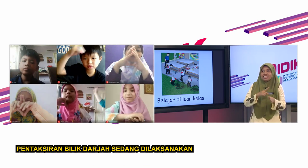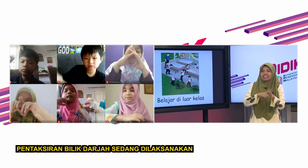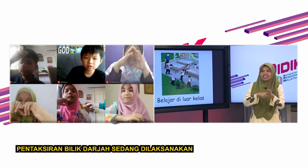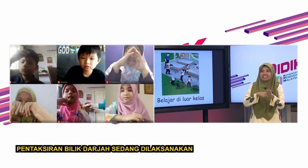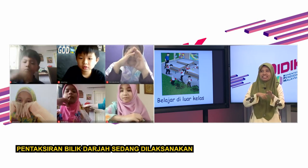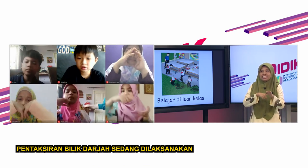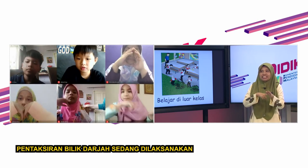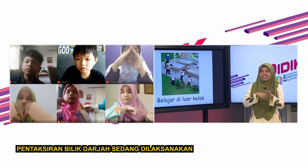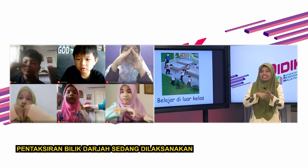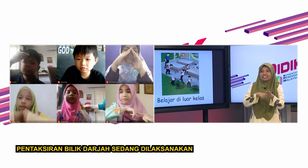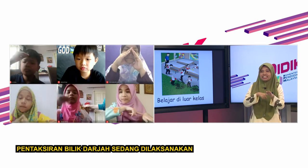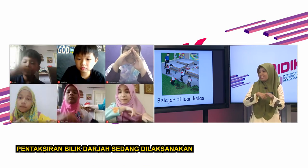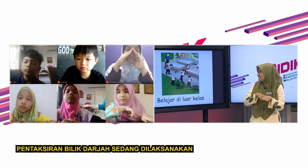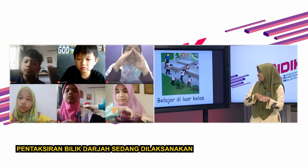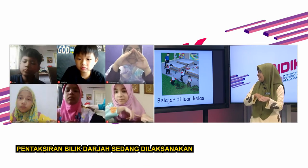Di?